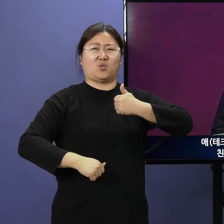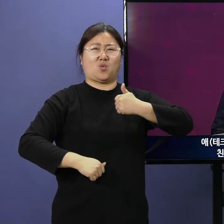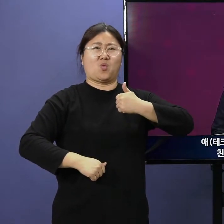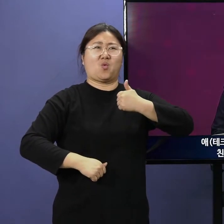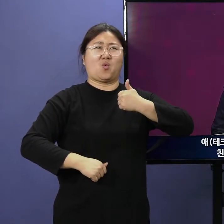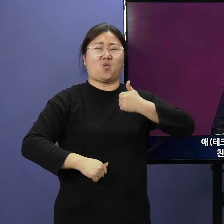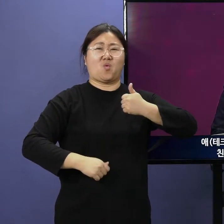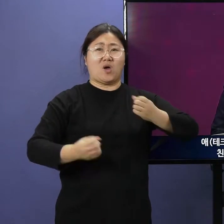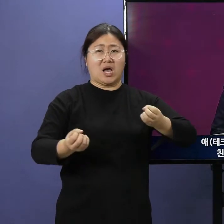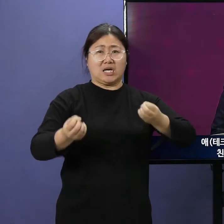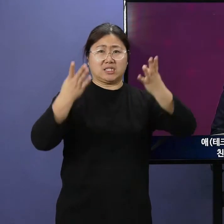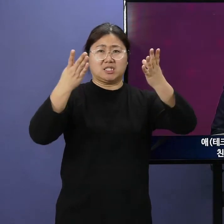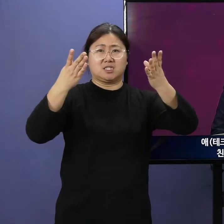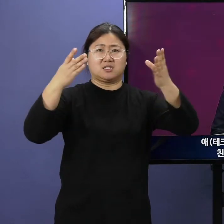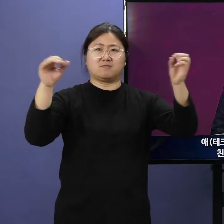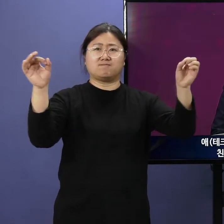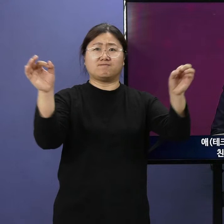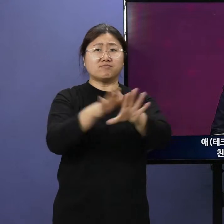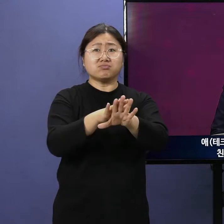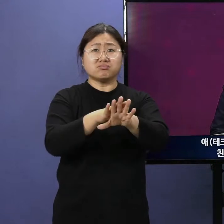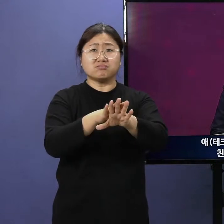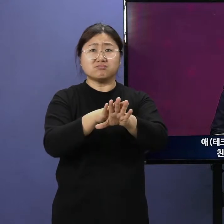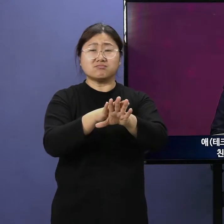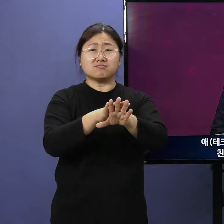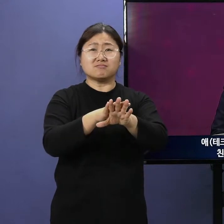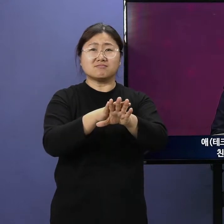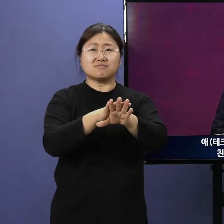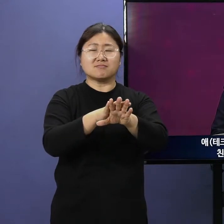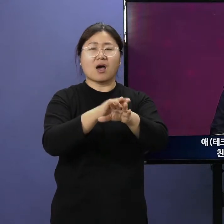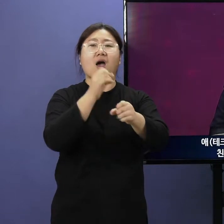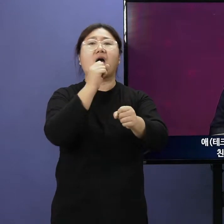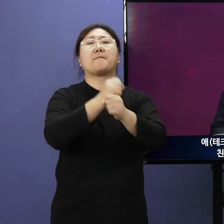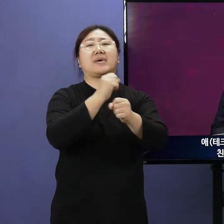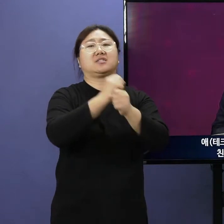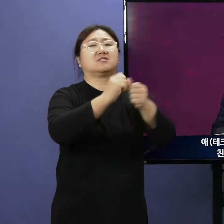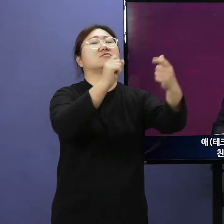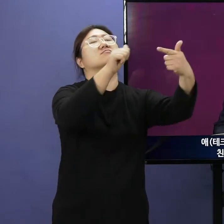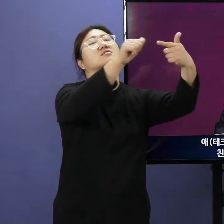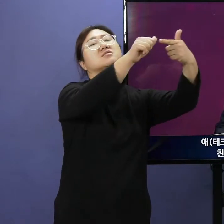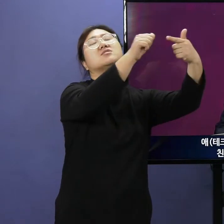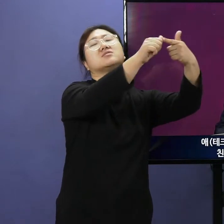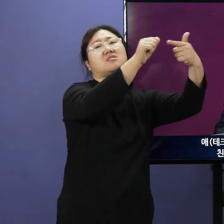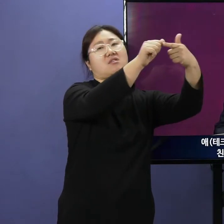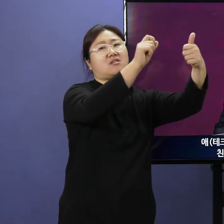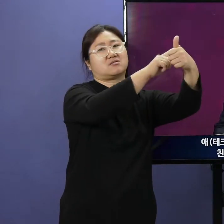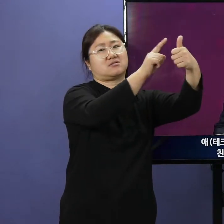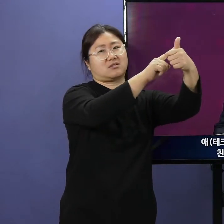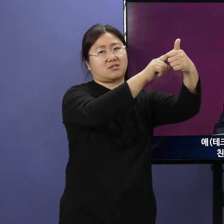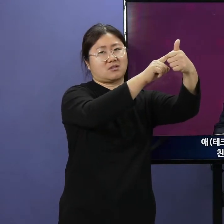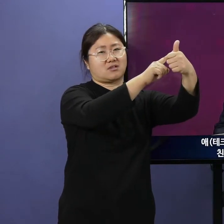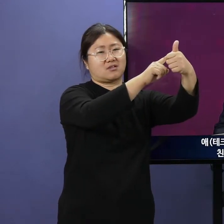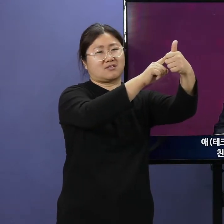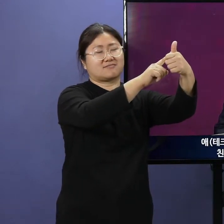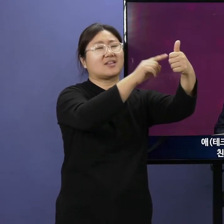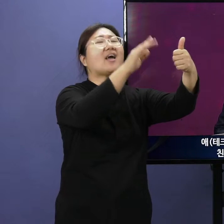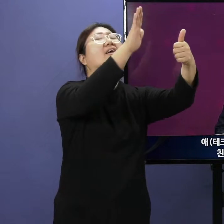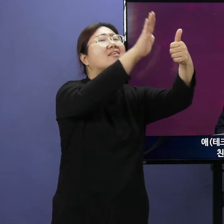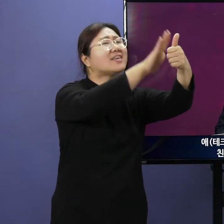화를 내면서 소리 질러야 될 것 같은 아버지가 그 아들을 친절하게 부르고